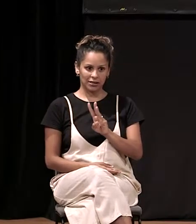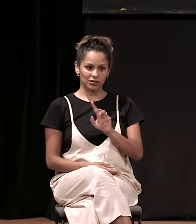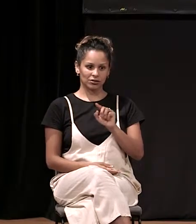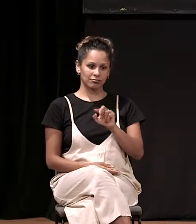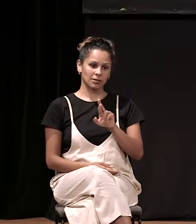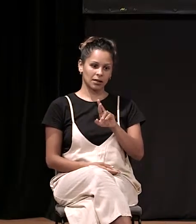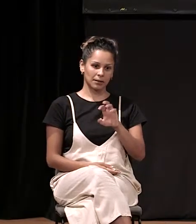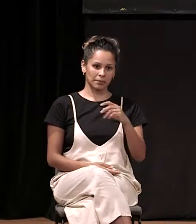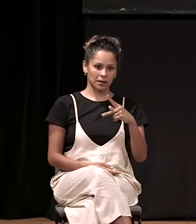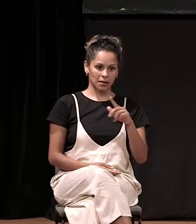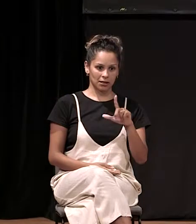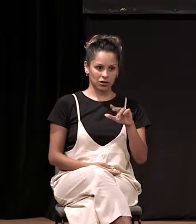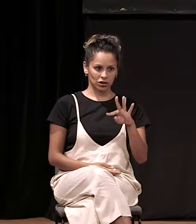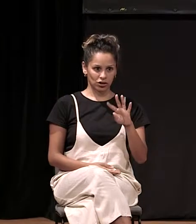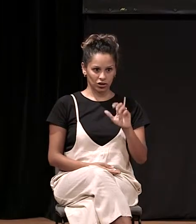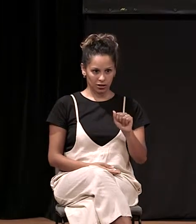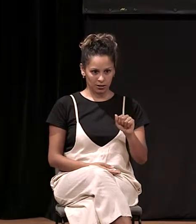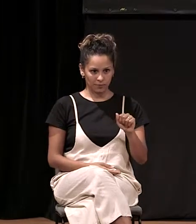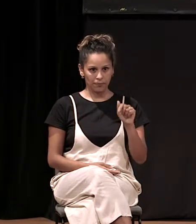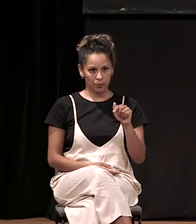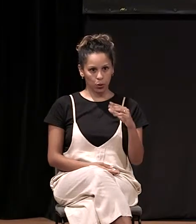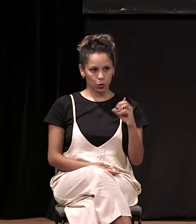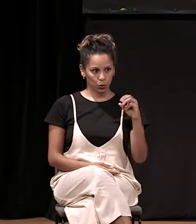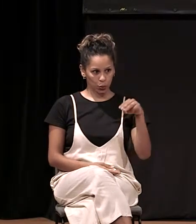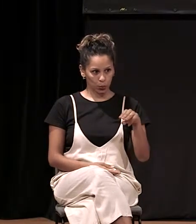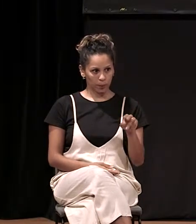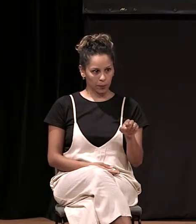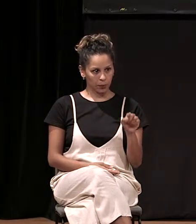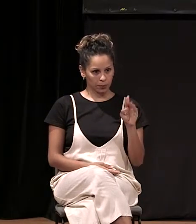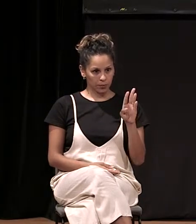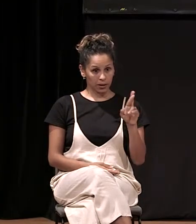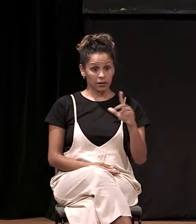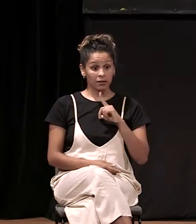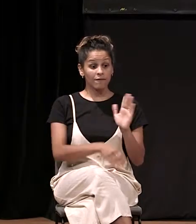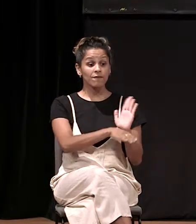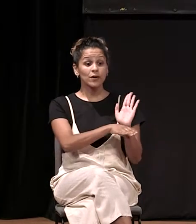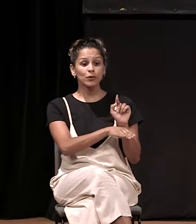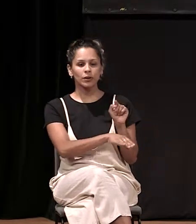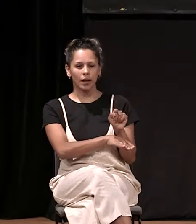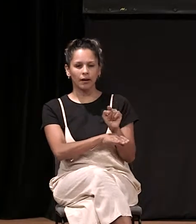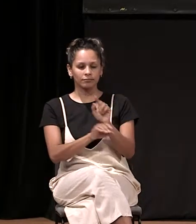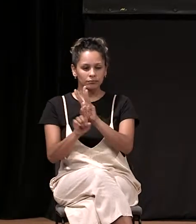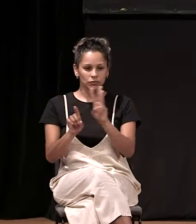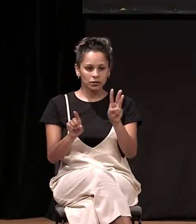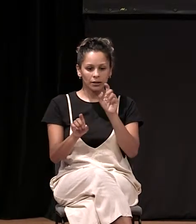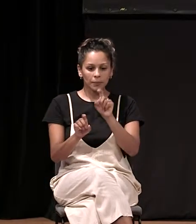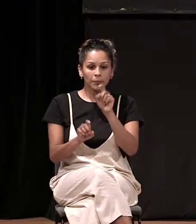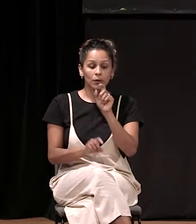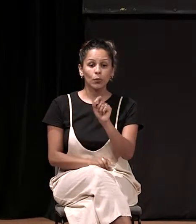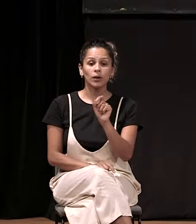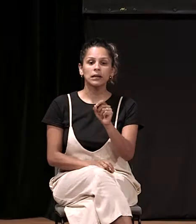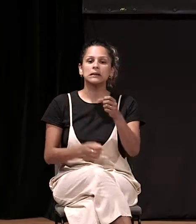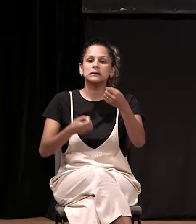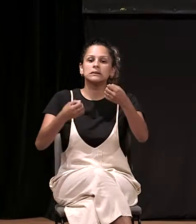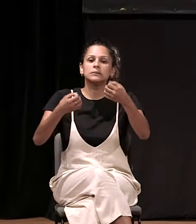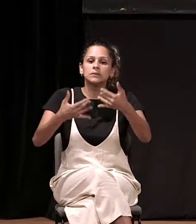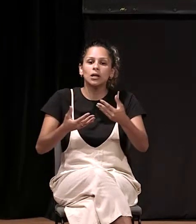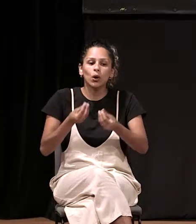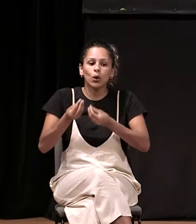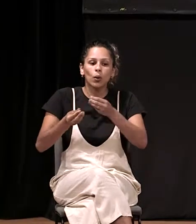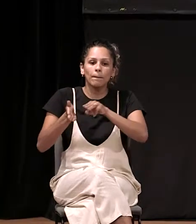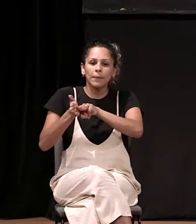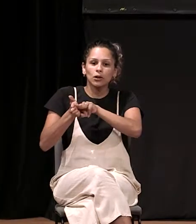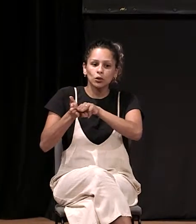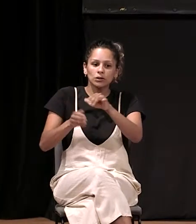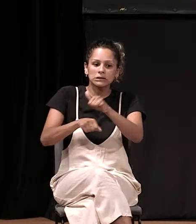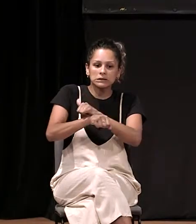www.repolatina.org.br, se vocês entram, tem um vídeo que fala da metodologia que a gente trabalha, e nessa metodologia, nesse vídeo, a gente tem uma pessoa que diz,